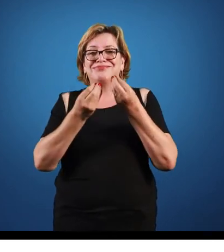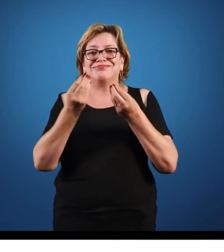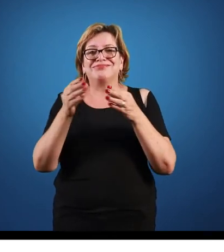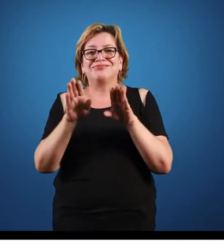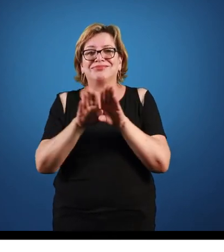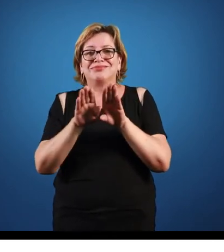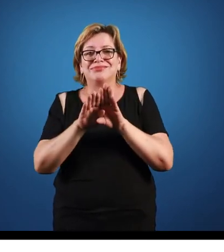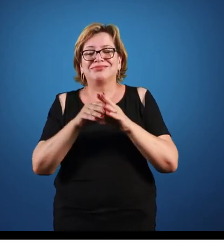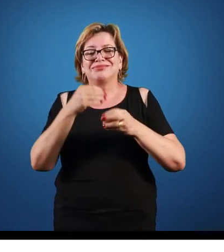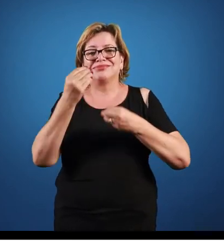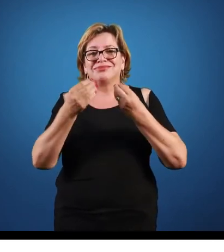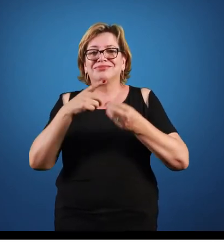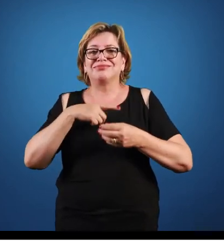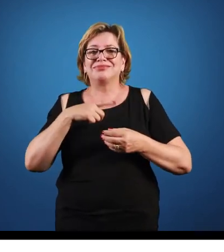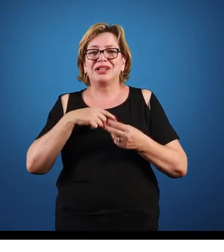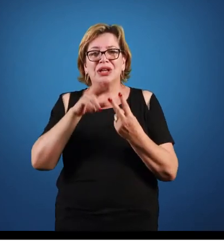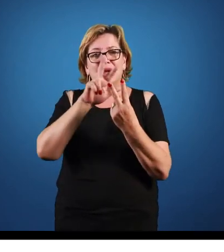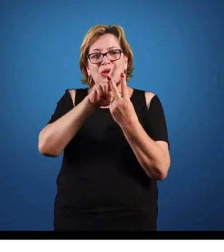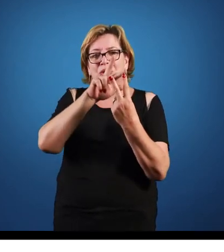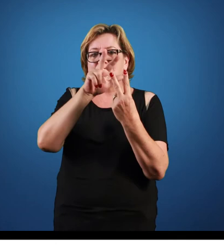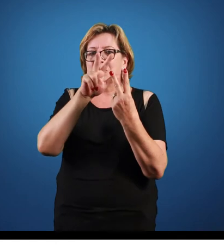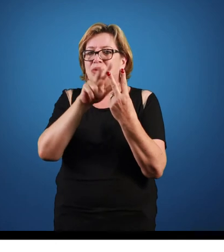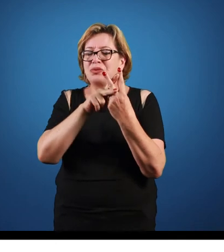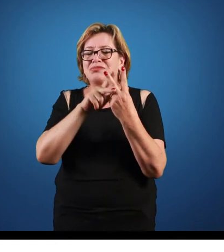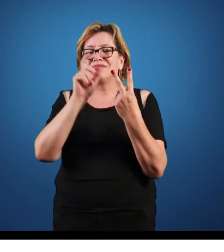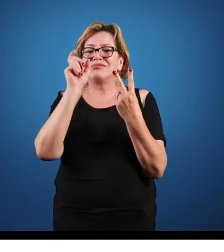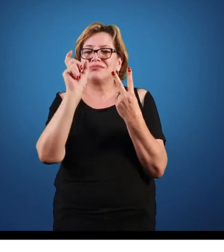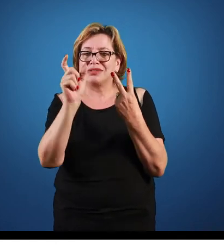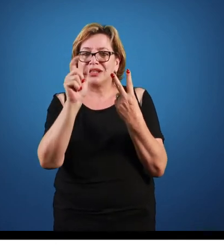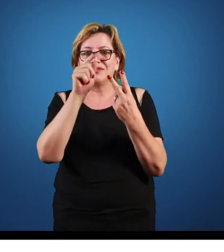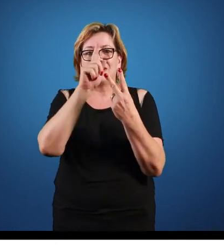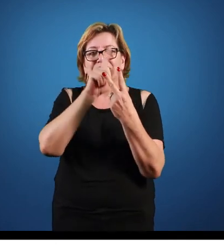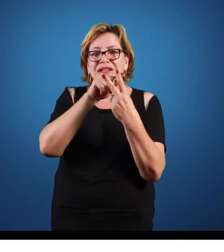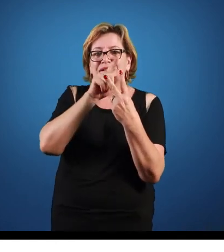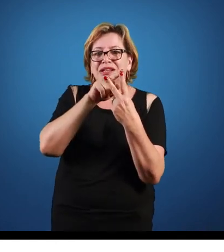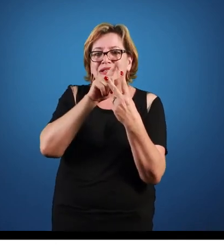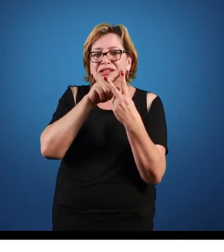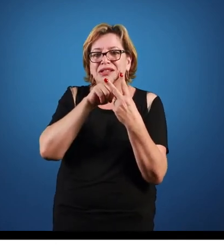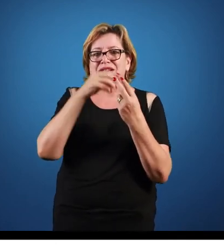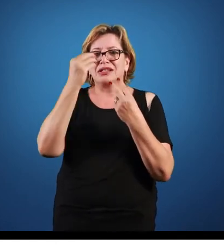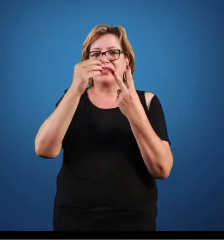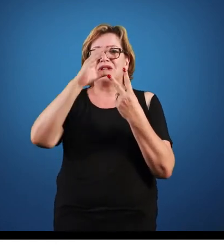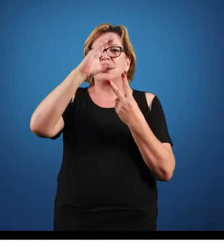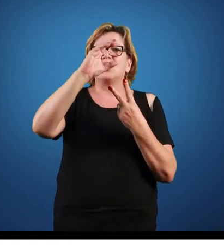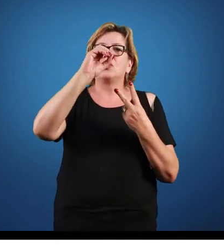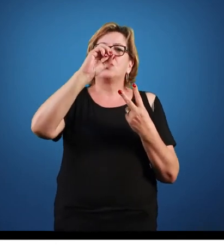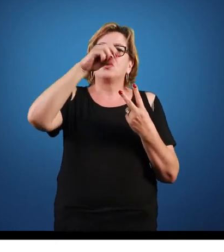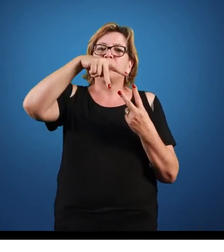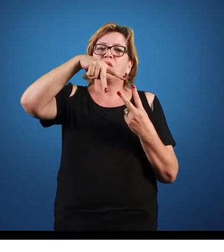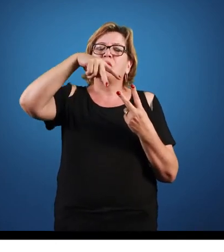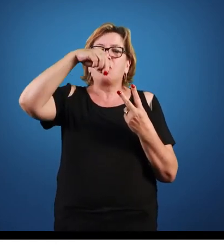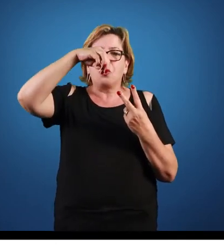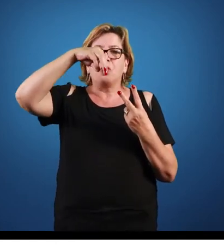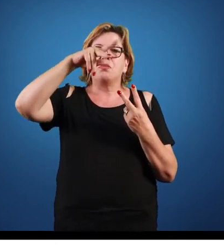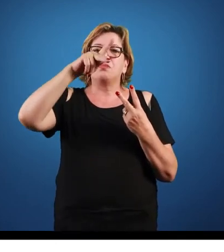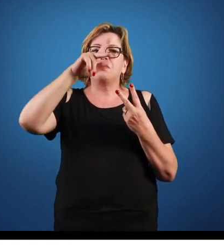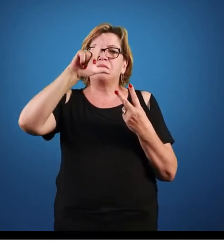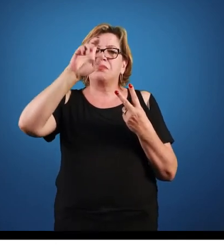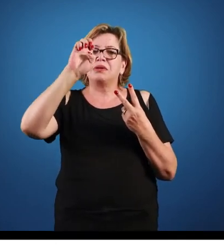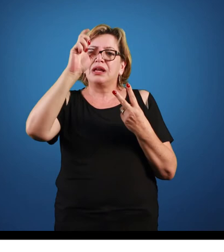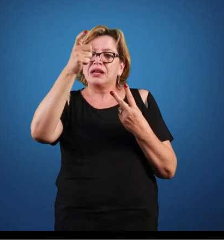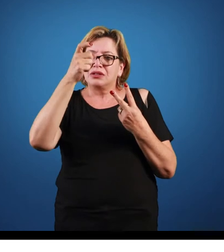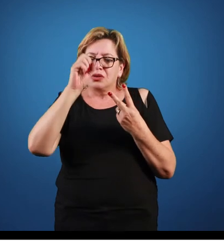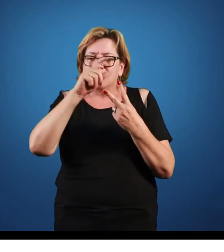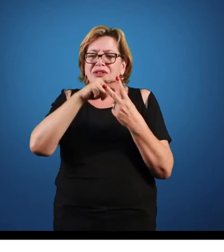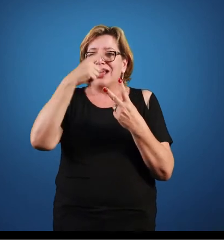duas palavras que o usava que é complexo e prometeu 60 desenhos que você